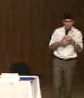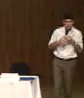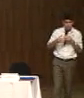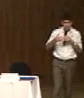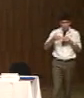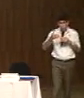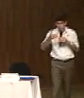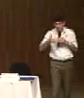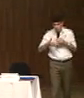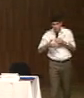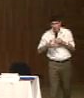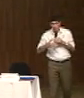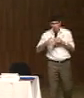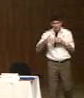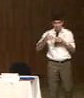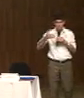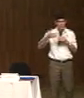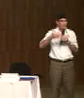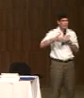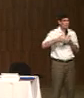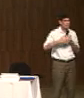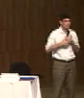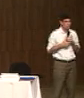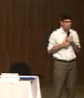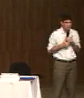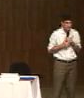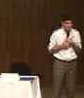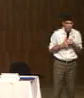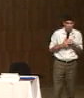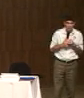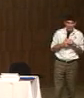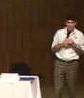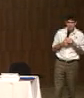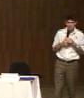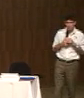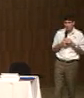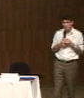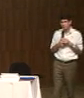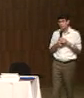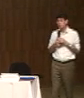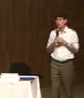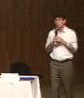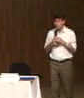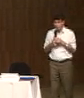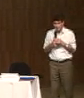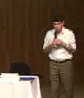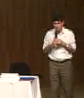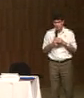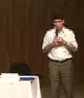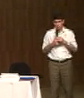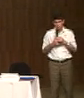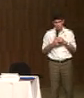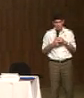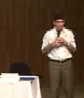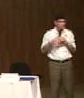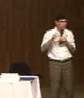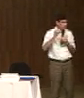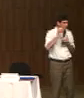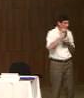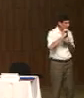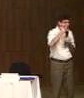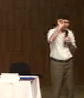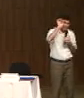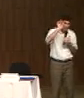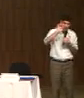difícil, porque nós temos uma dificuldade. O processo do ERSC dos docentes ficou parado na CCPPD um punhadão de tempo. Então, se